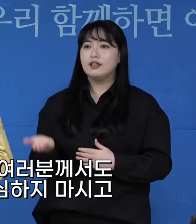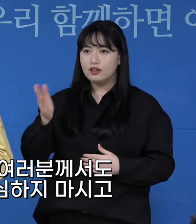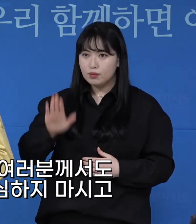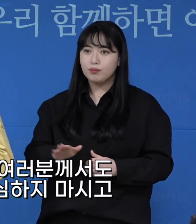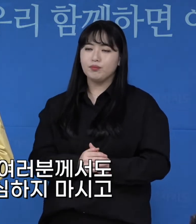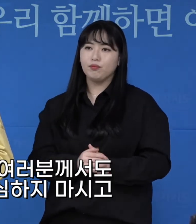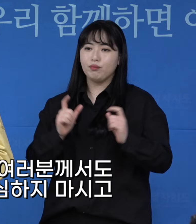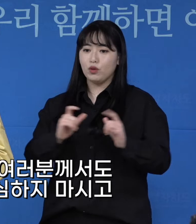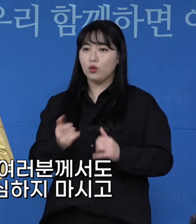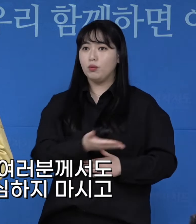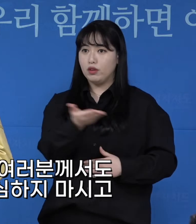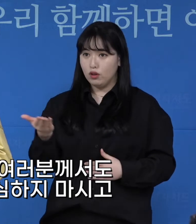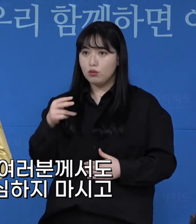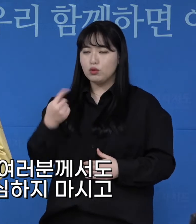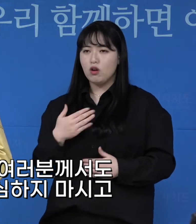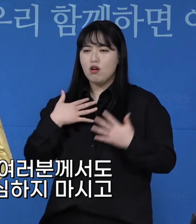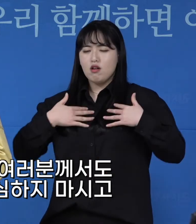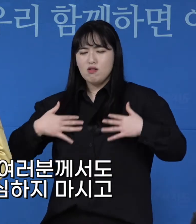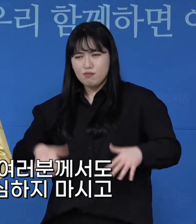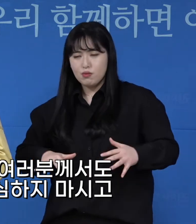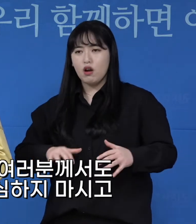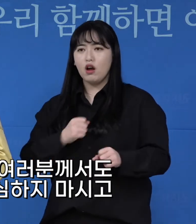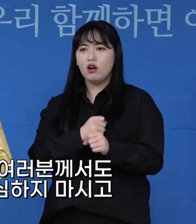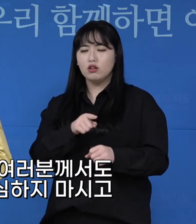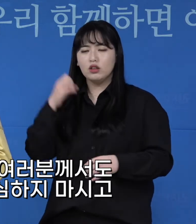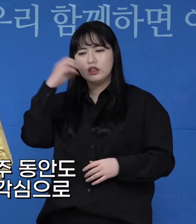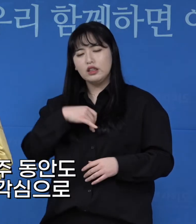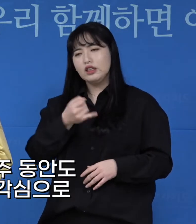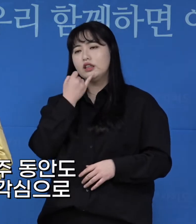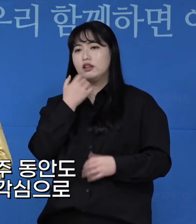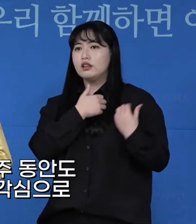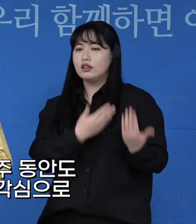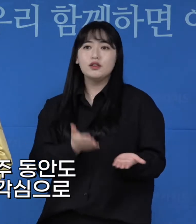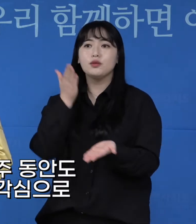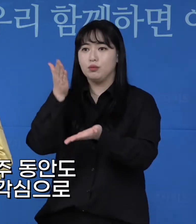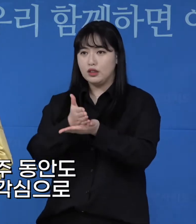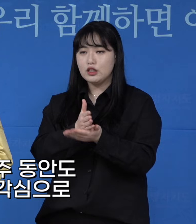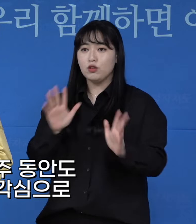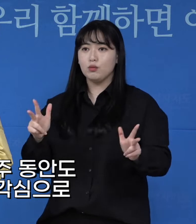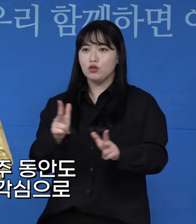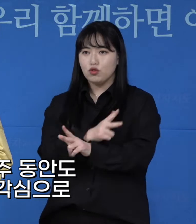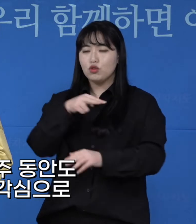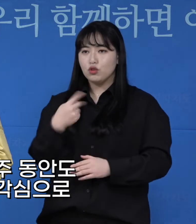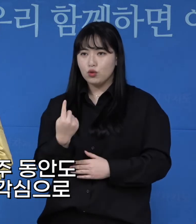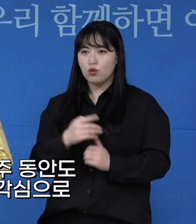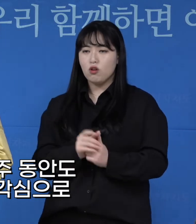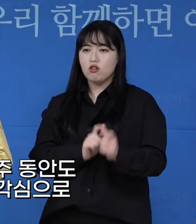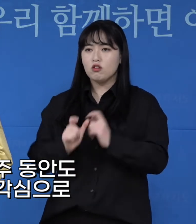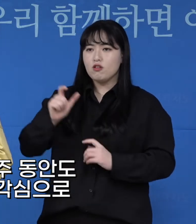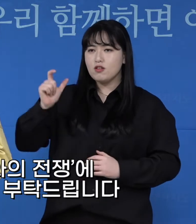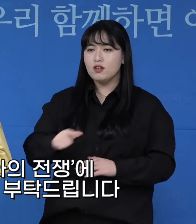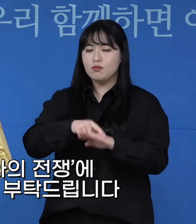하지만 도민 여러분께서도 지치거나 방심하지 마시고 이번 한 주 동안도 높은